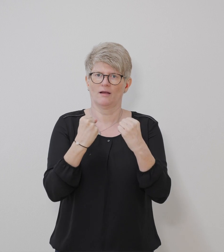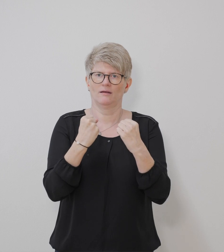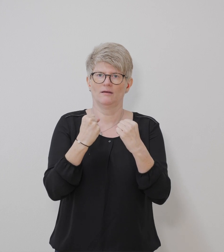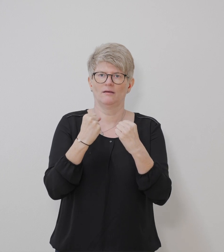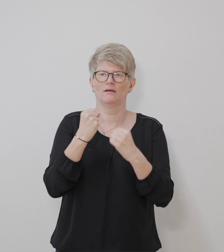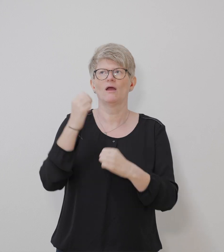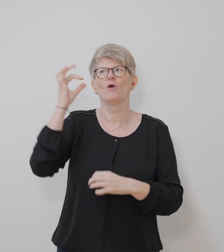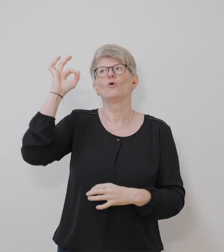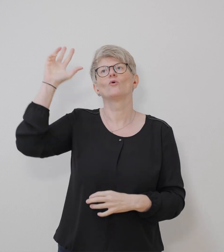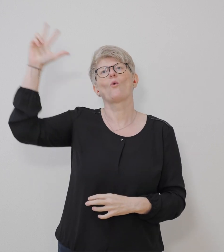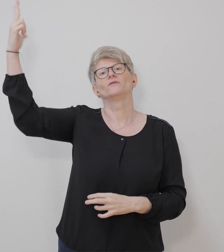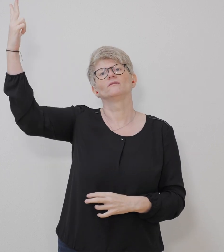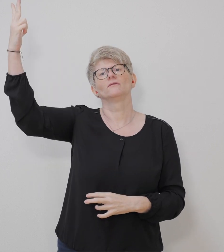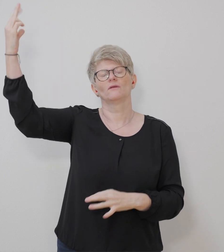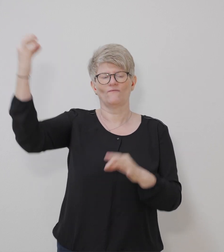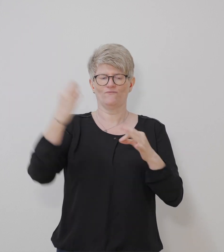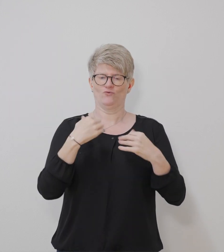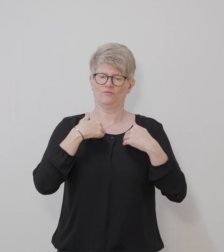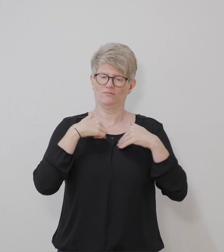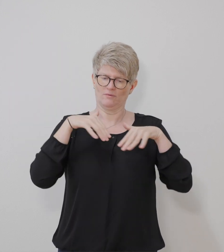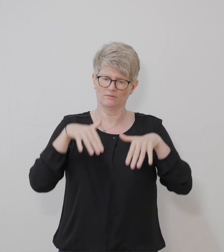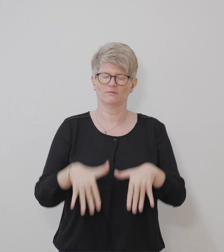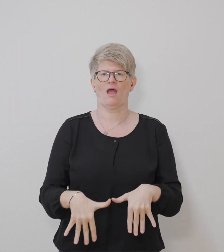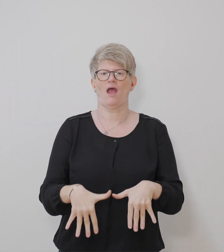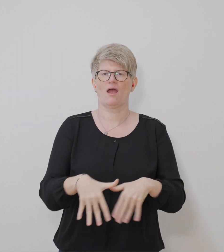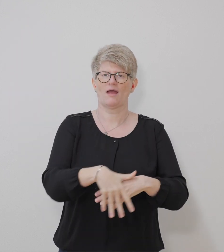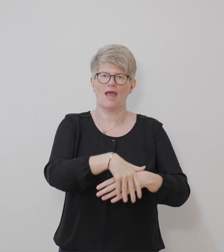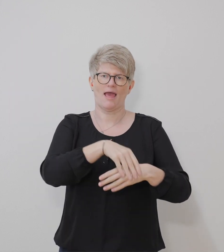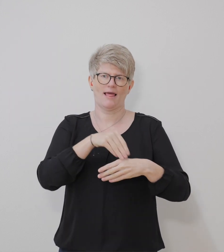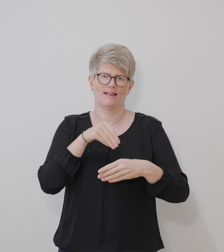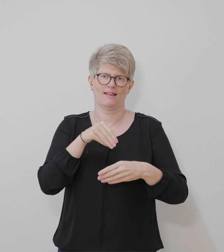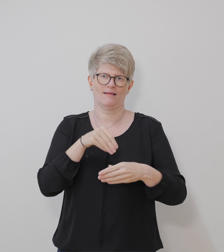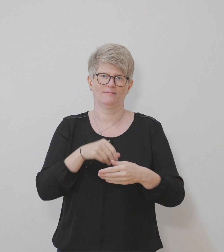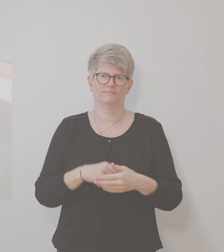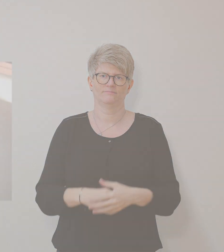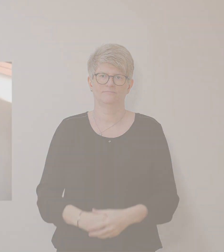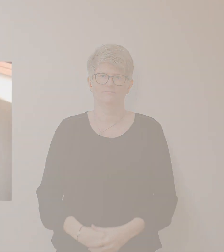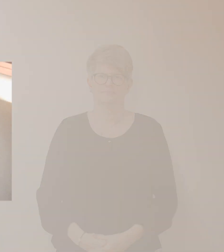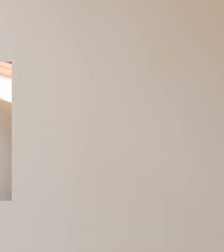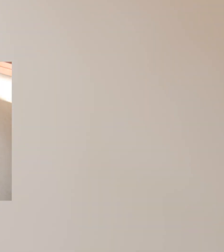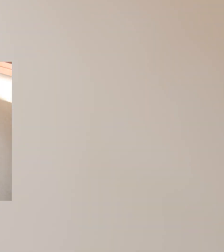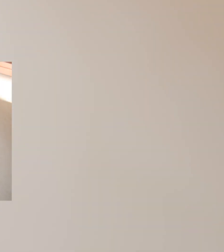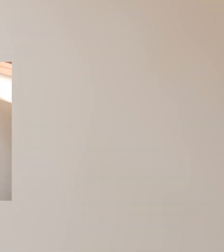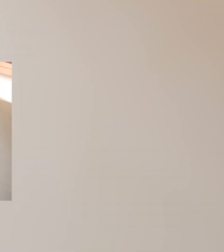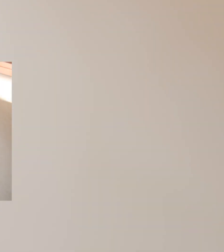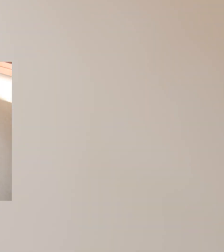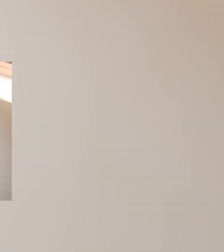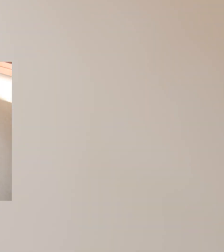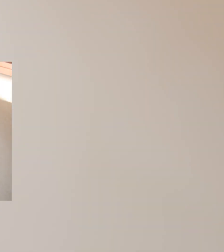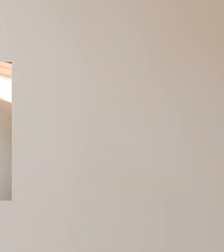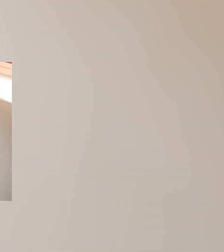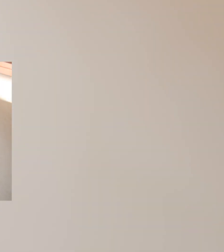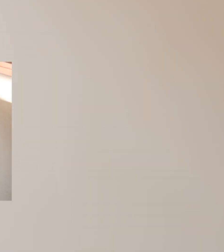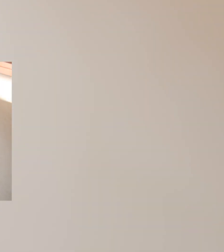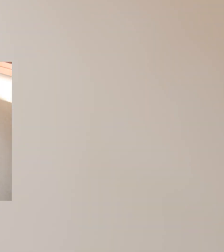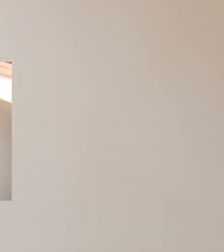tiefe Hoffnung aus. Diese schöpfte sie aus ihrem unerschütterlichen Glauben, dass trotz